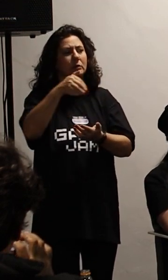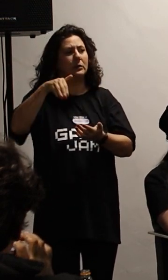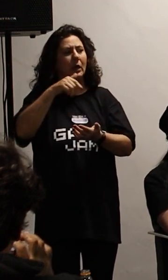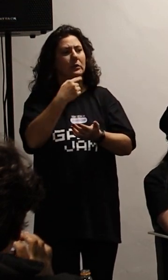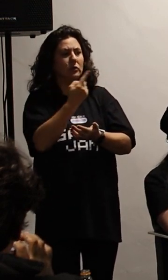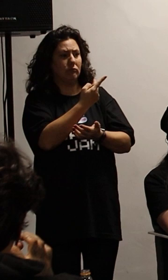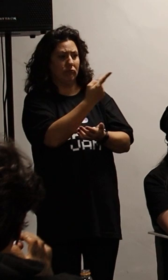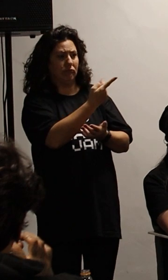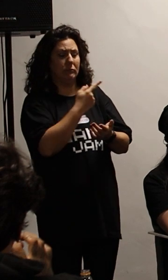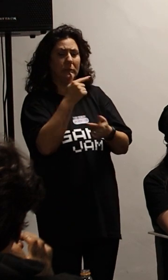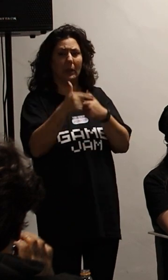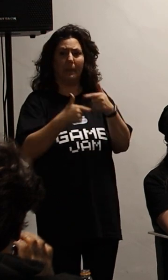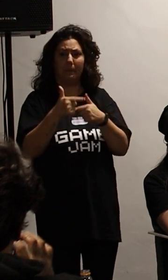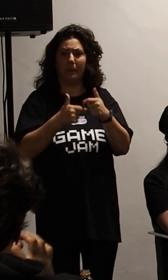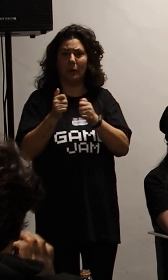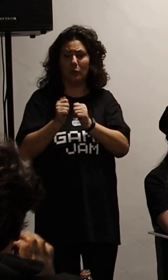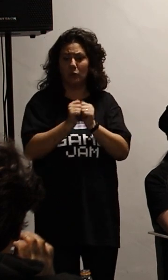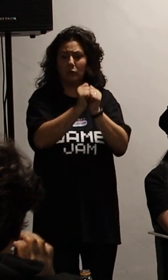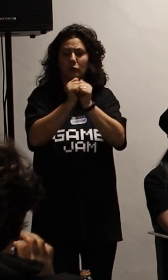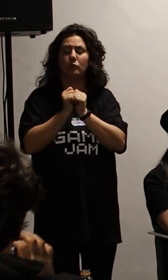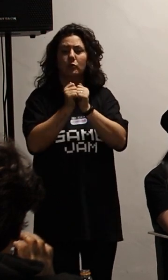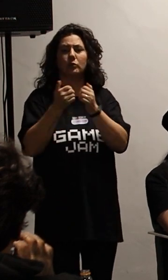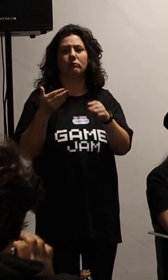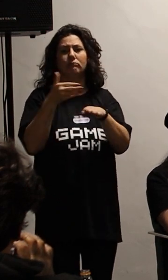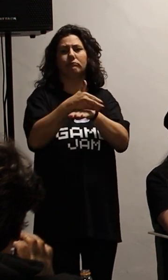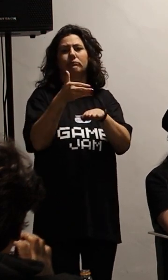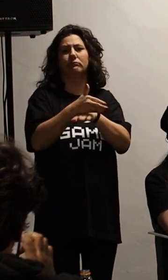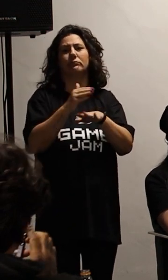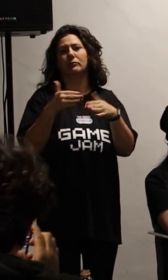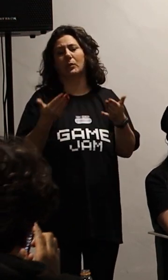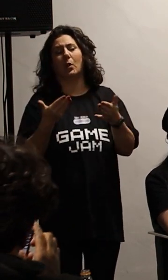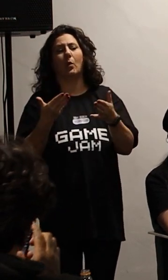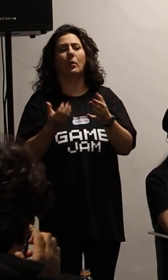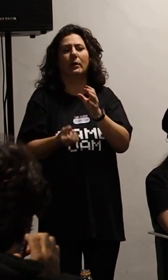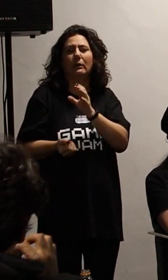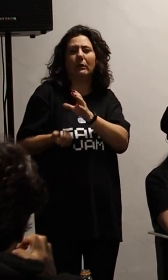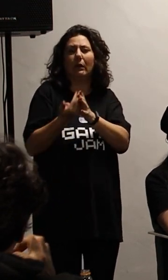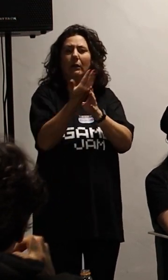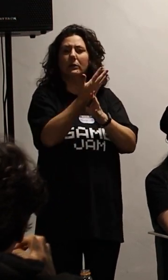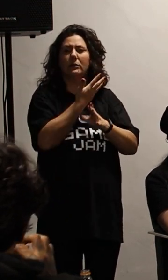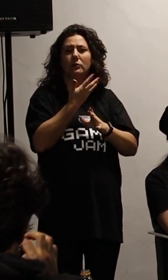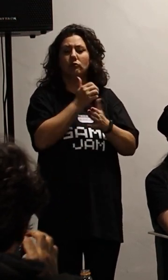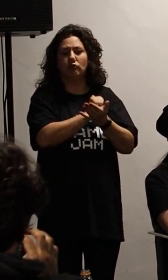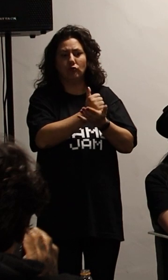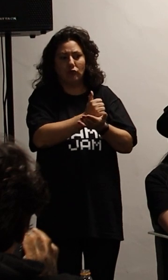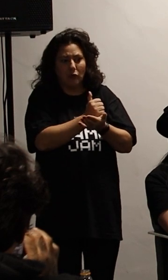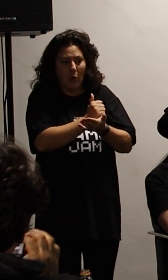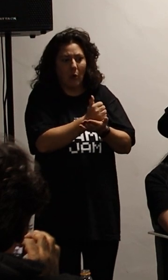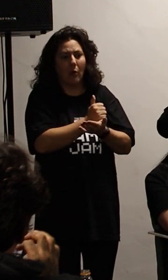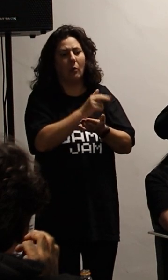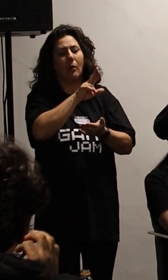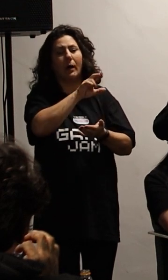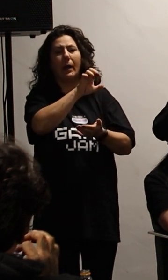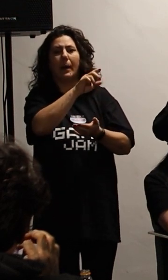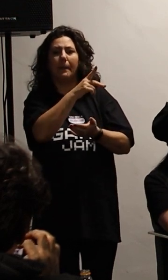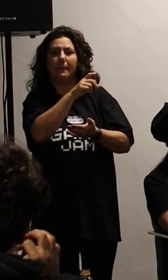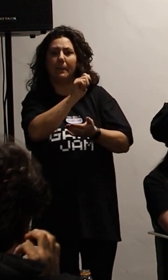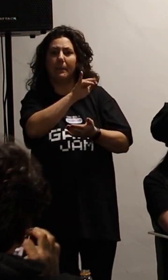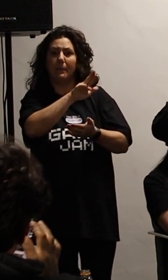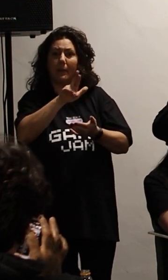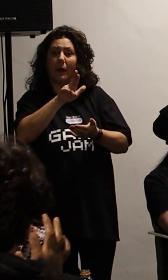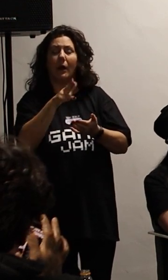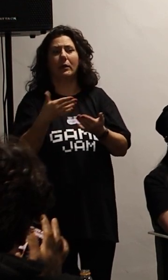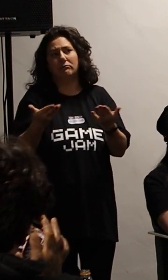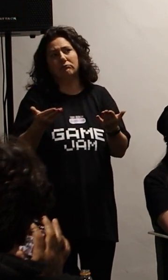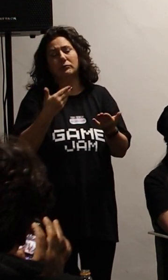a gente queria usar uma engine, né, um motor de criação de jogos que a gente não tinha usado ainda, que era o RainPy, e a gente aprendeu em,